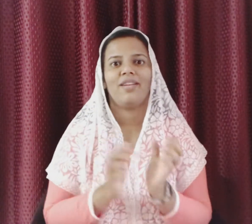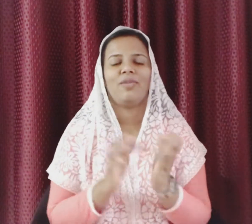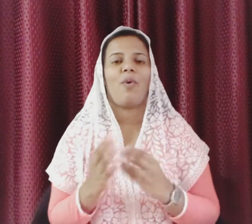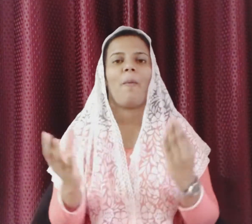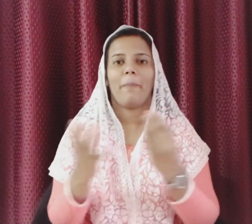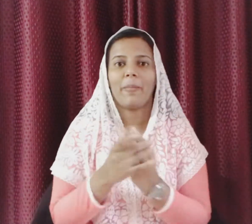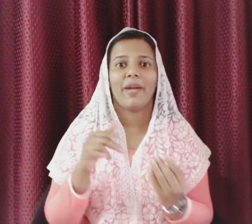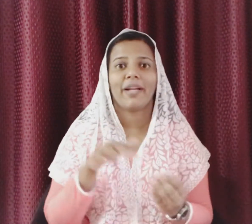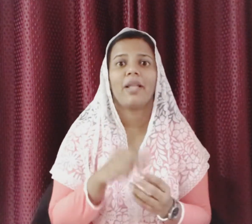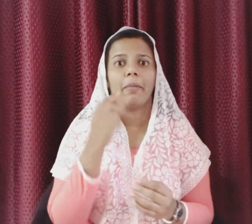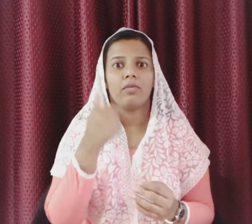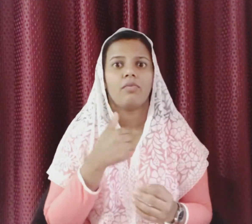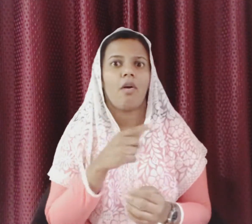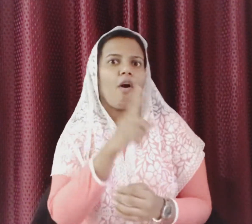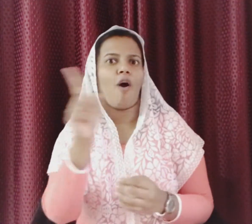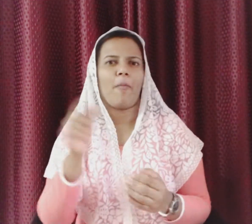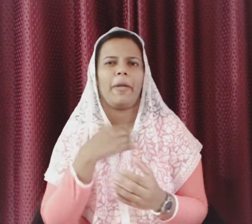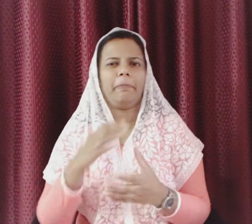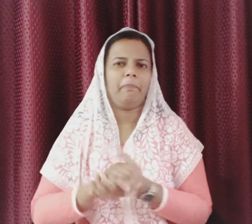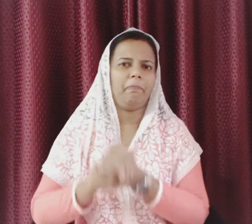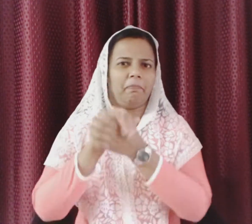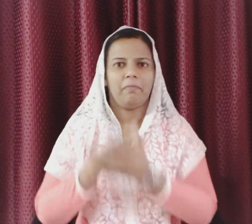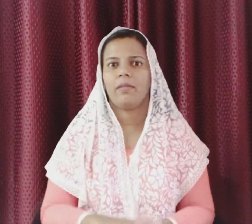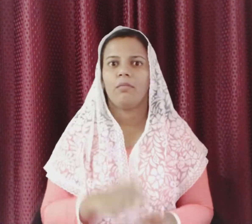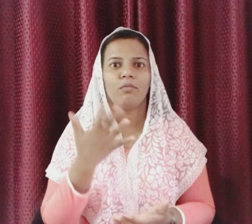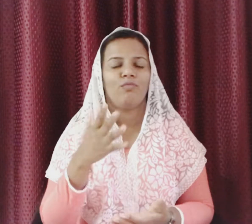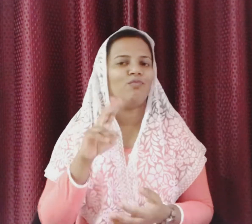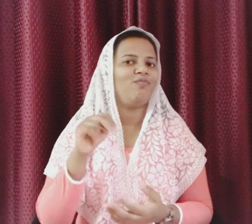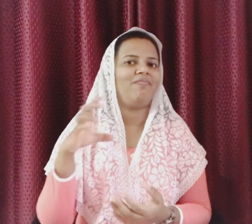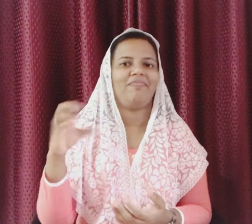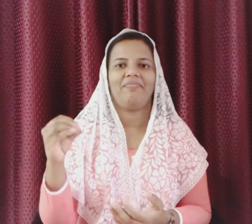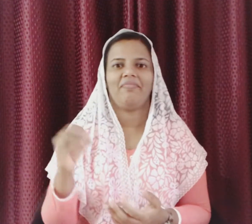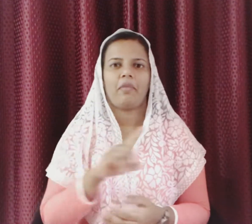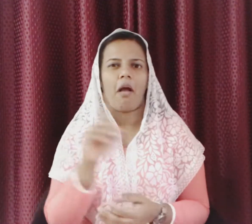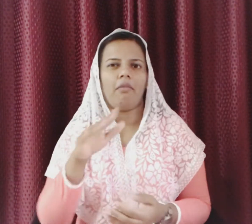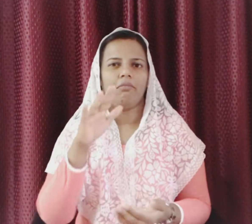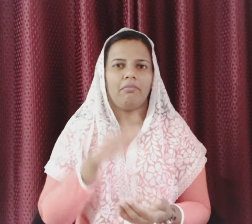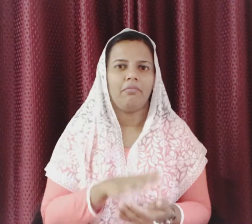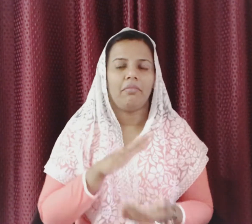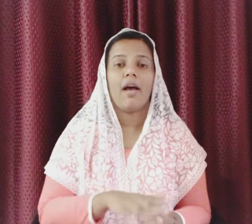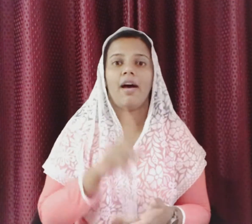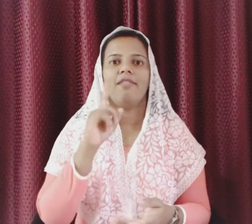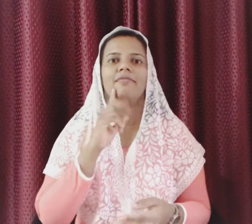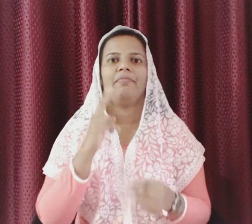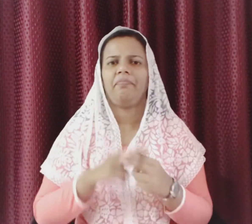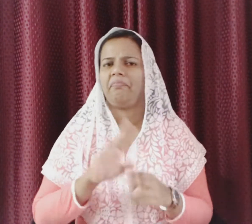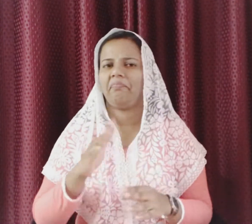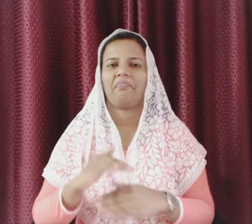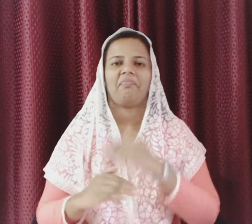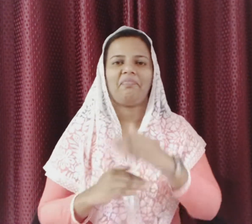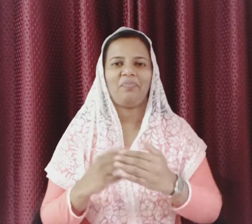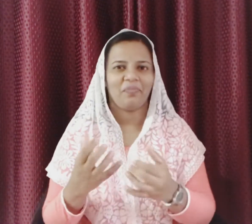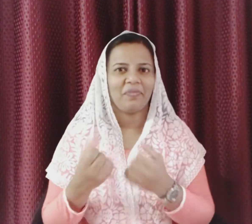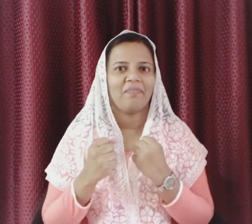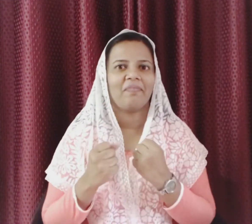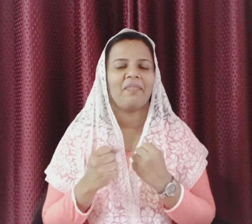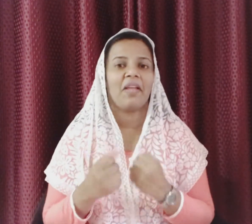നടക്കുന്ന വ്യക്തിയാണ്. അതുകൊണ്ട് ആർക്കും എന്നെ പിടിച്ചു താഴ്ത്തുവാൻ കഴിയത്തില്ല. എന്നെ താഴ്ത്തുവാൻ ശ്രമിക്കുമ്പോൾ ഞാൻ പറയും, ഉയർച്ച വരുന്നു. മനുഷ്യൻ താഴ്ത്തുന്നത് എത്രമാത്രം